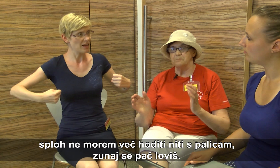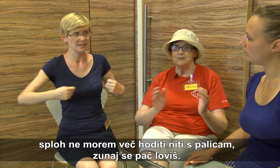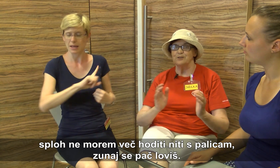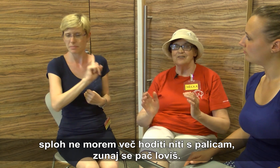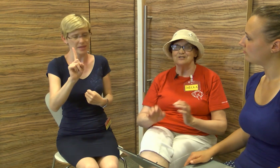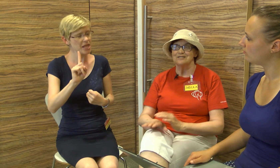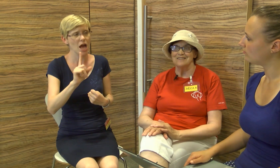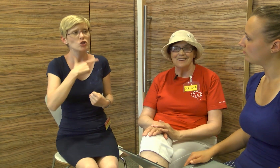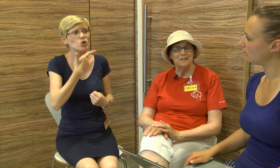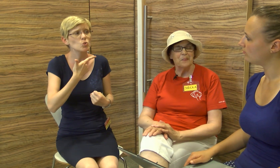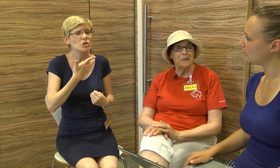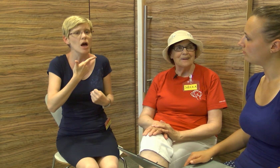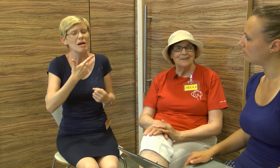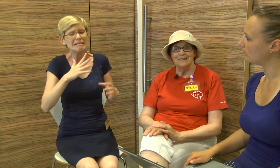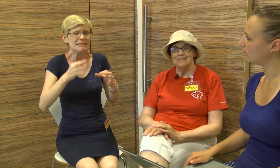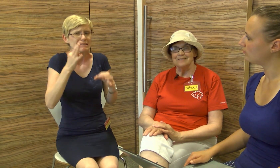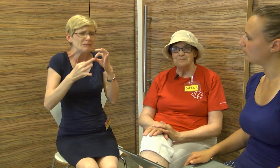Zunaj se pač loviš.